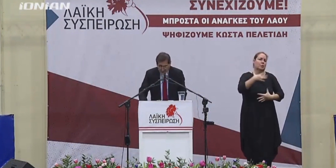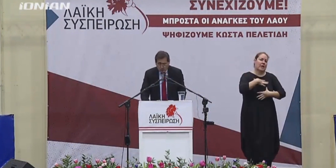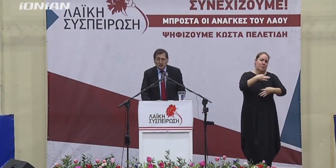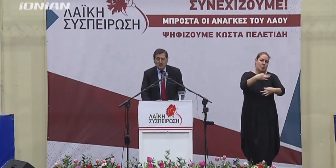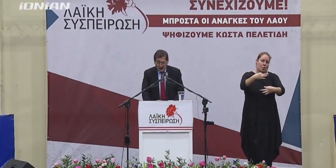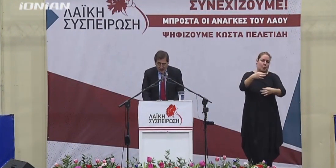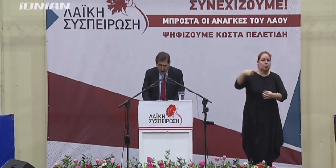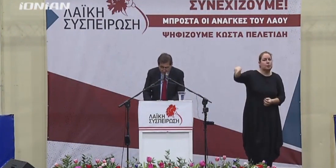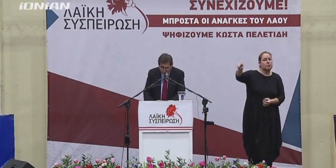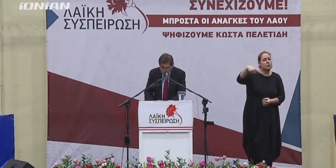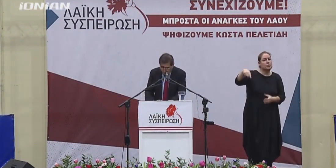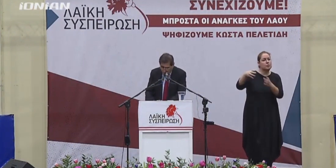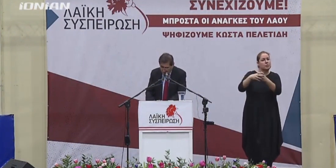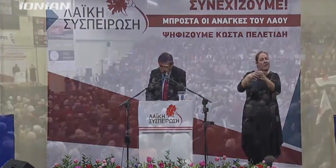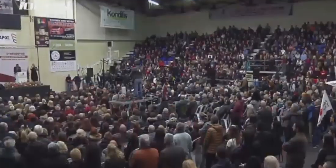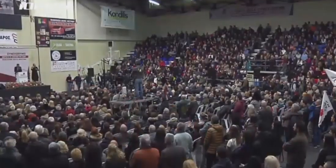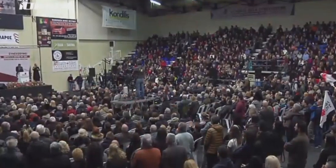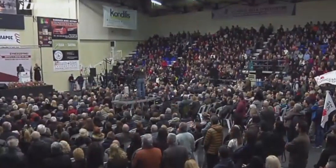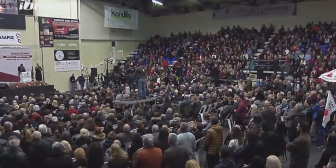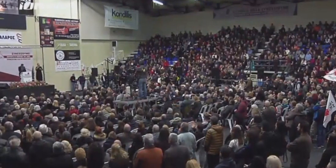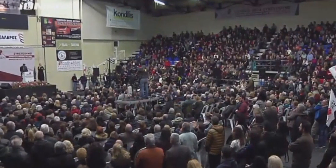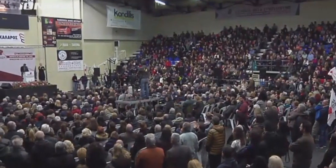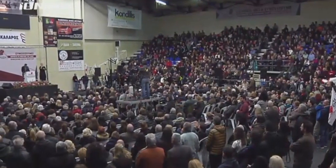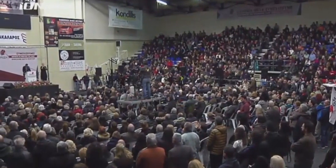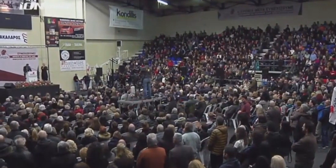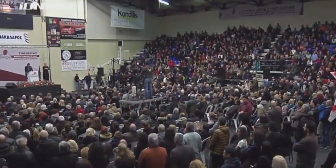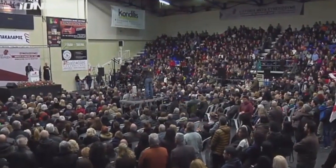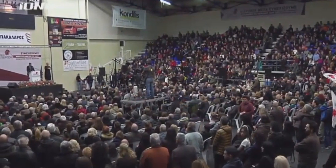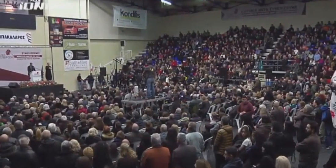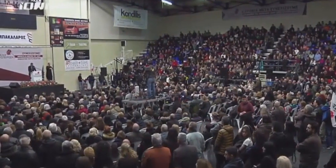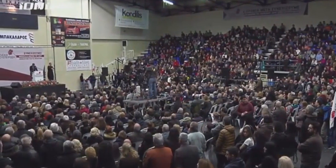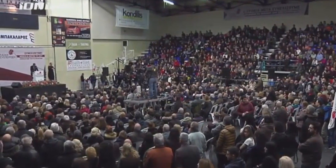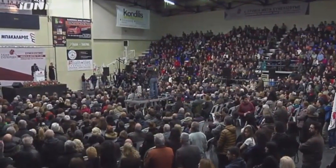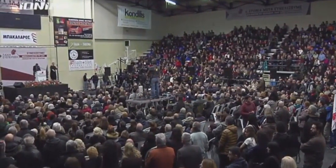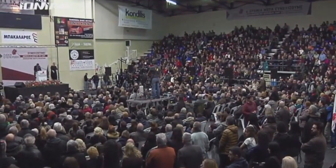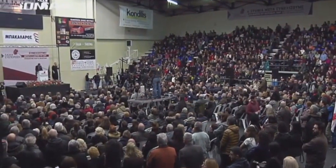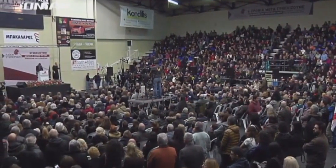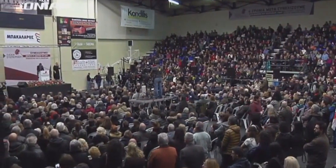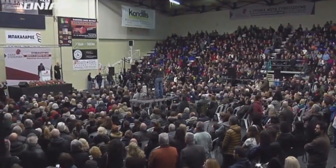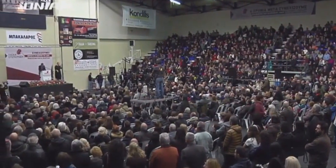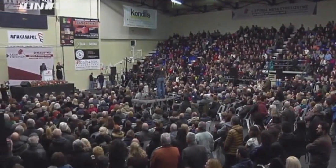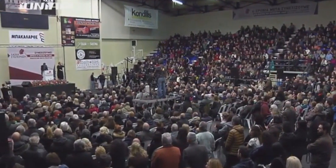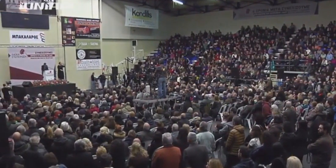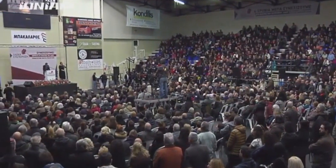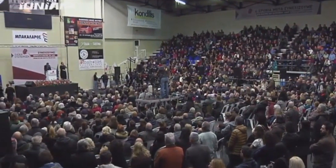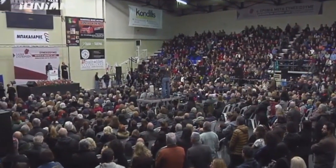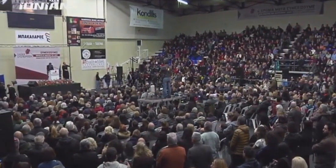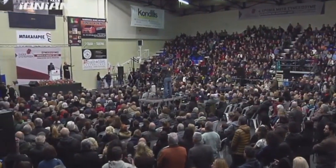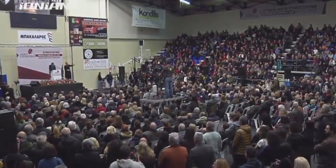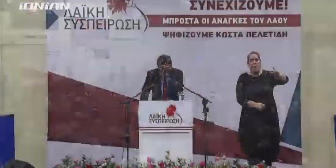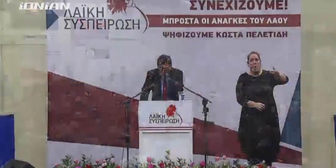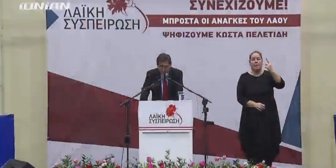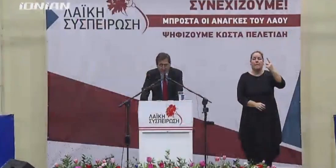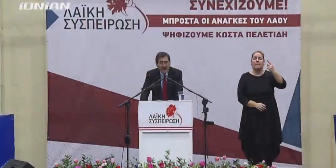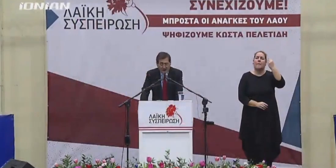του συστήματος, αυτούς που βγάζουν σπυράκια όταν βλέπουν έναν περήφανο λαό,